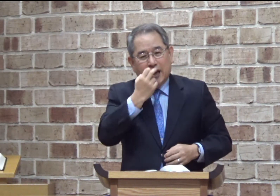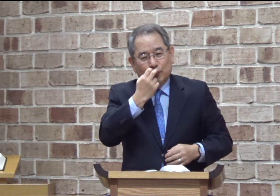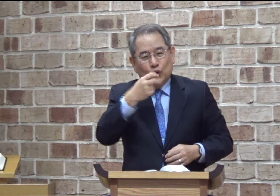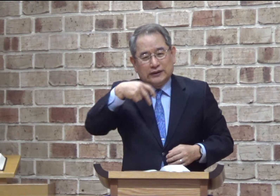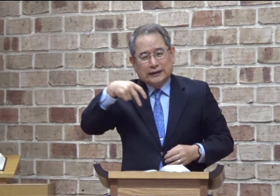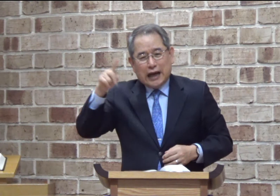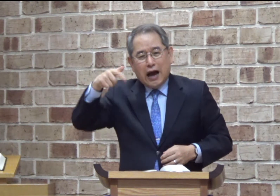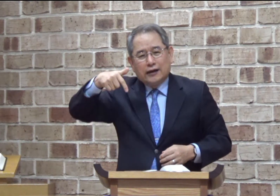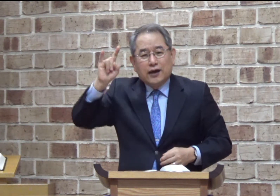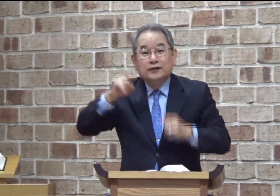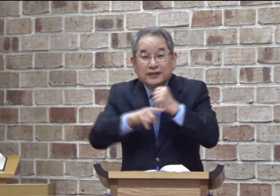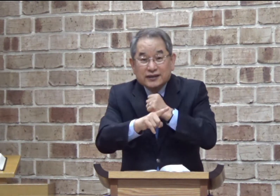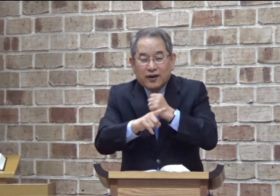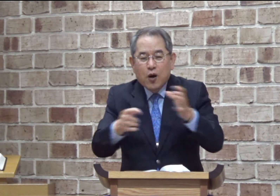아멘.